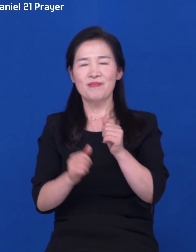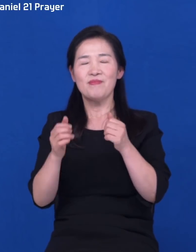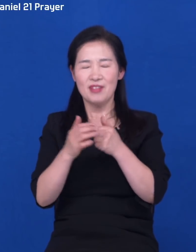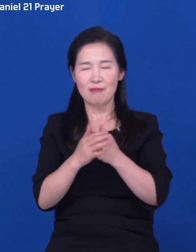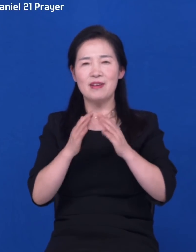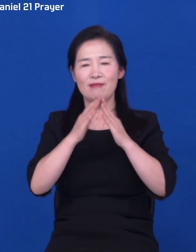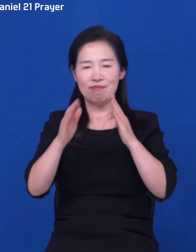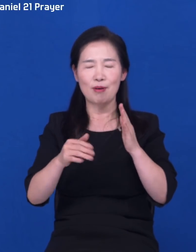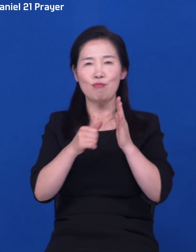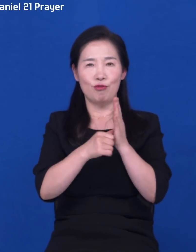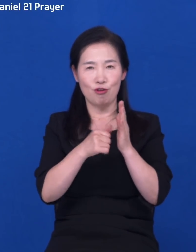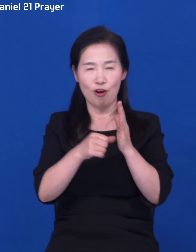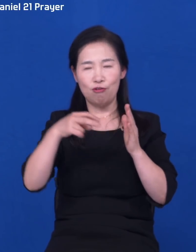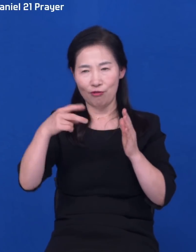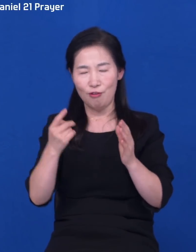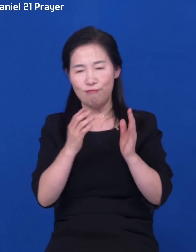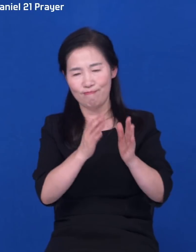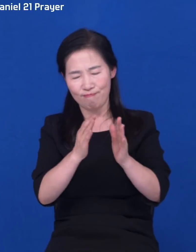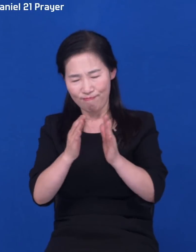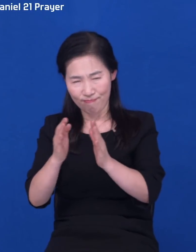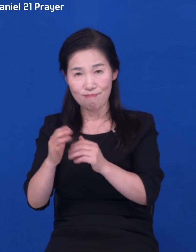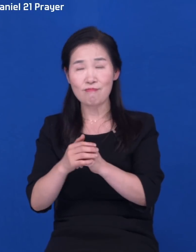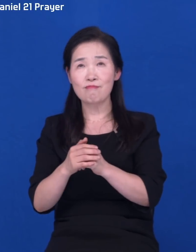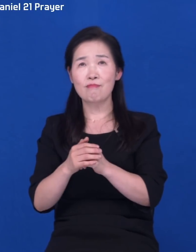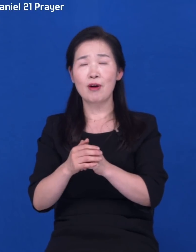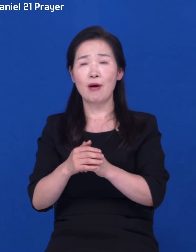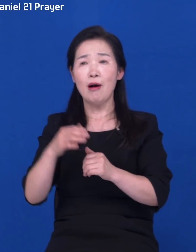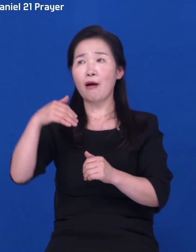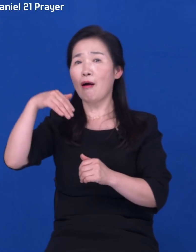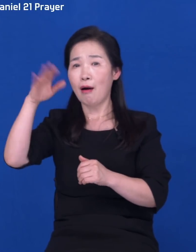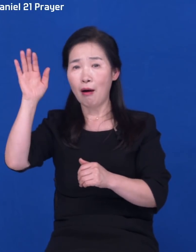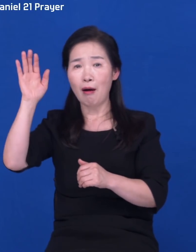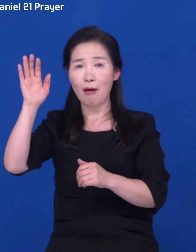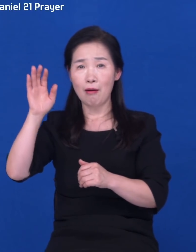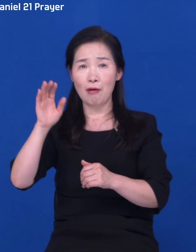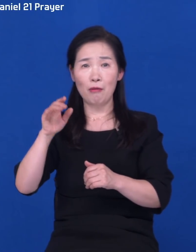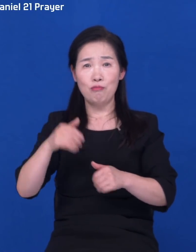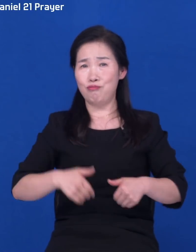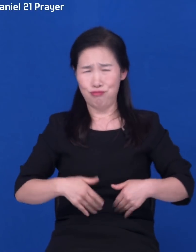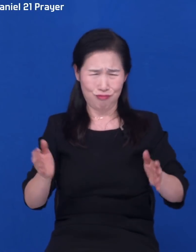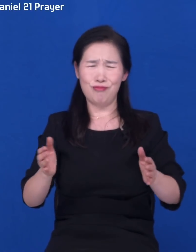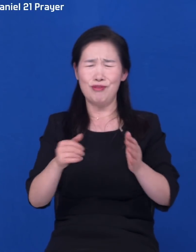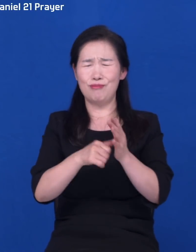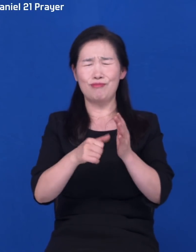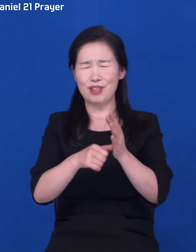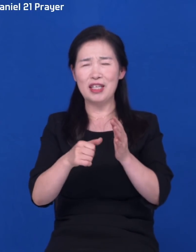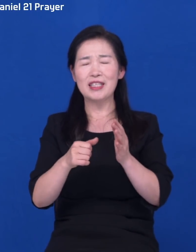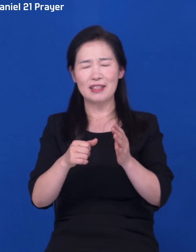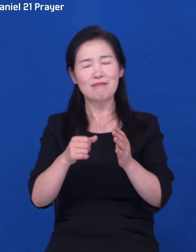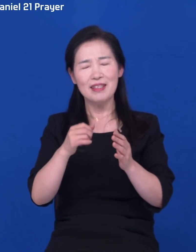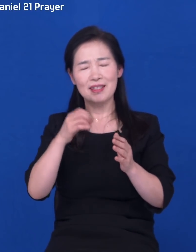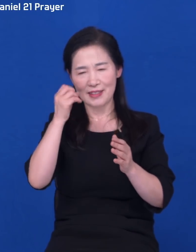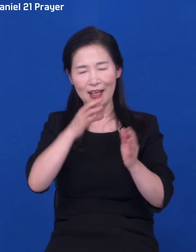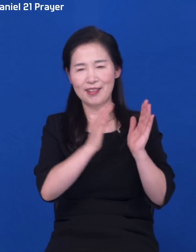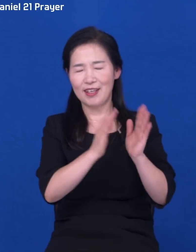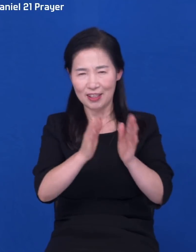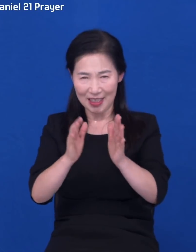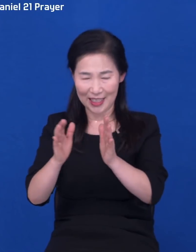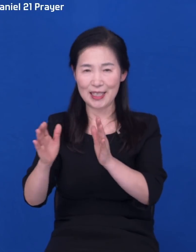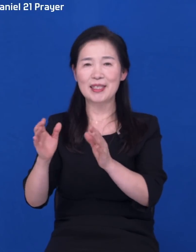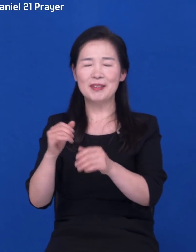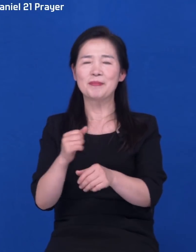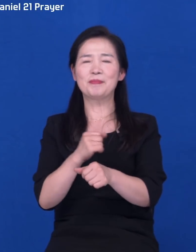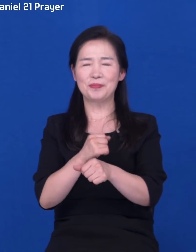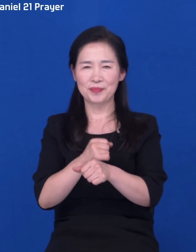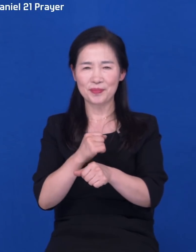정리하고 가는데, 뭐 가져갈 수 있는 거 하나도 없으니까 웬만하면 빨리 정리하자 이렇게 하고, 그렇게 사랑한다 그분을 만나러 가는 것만